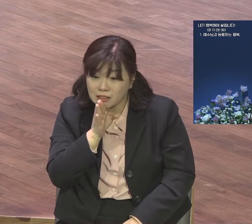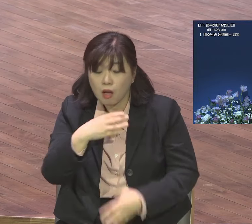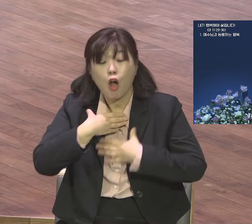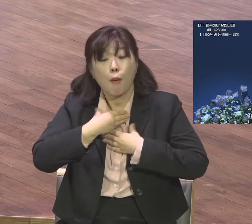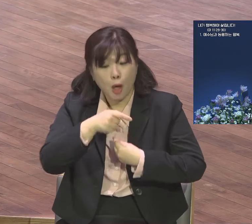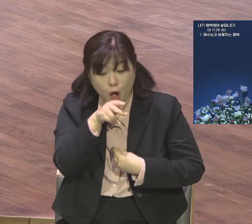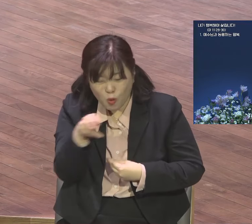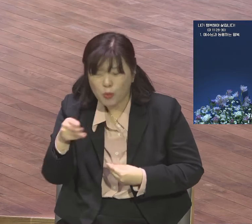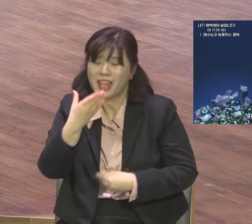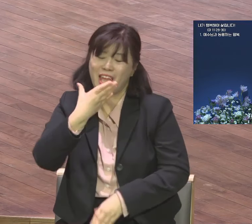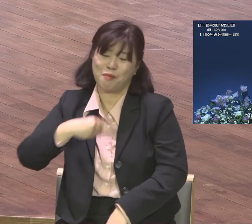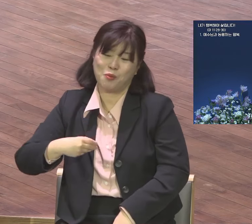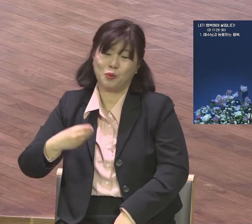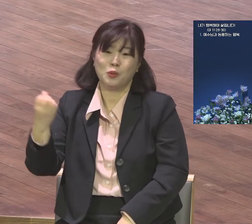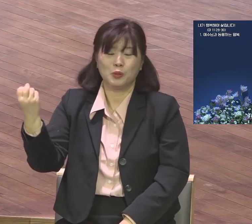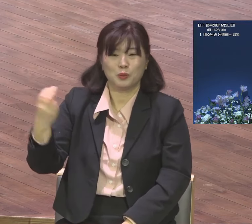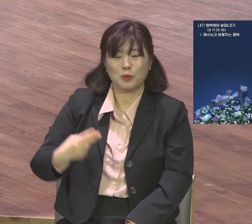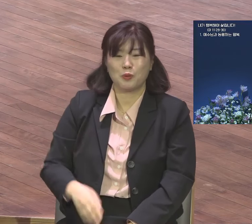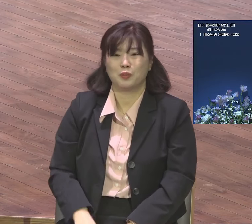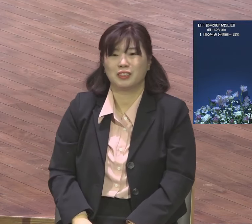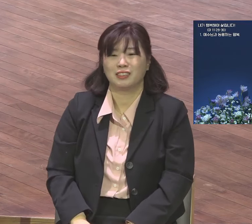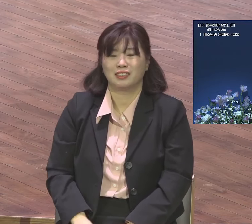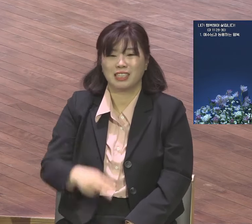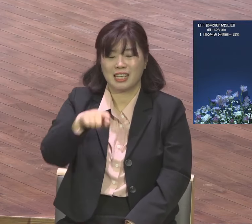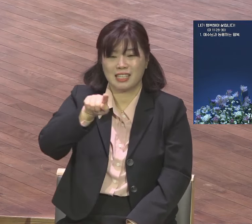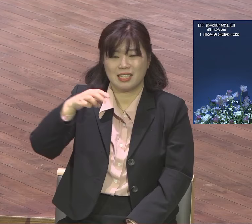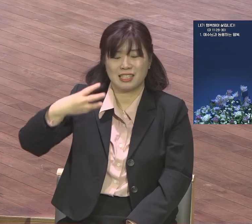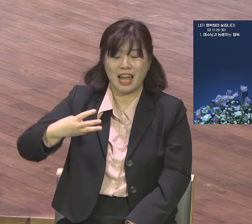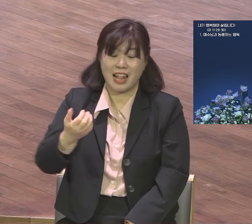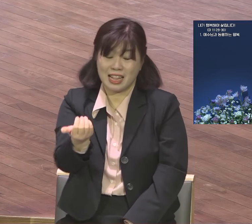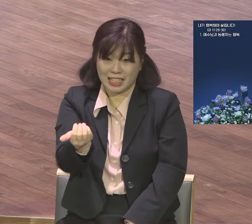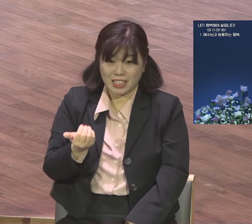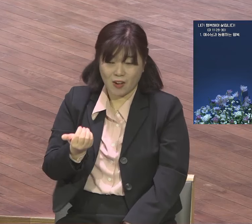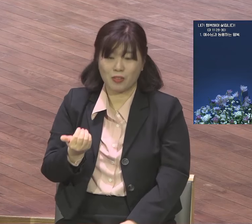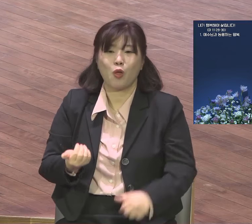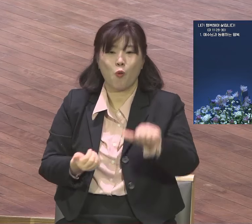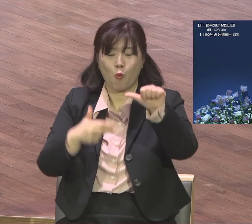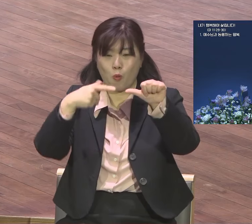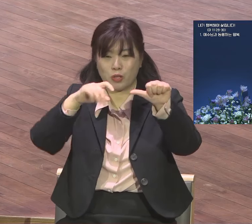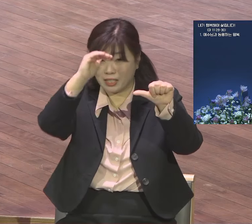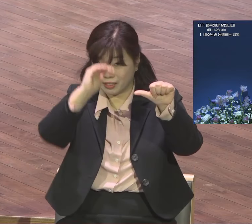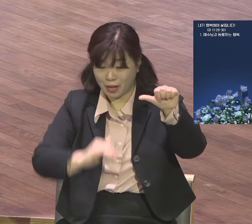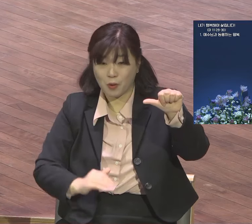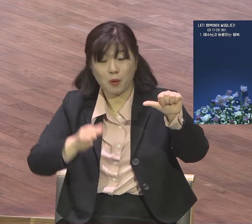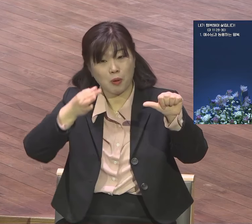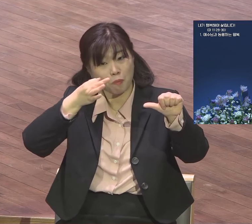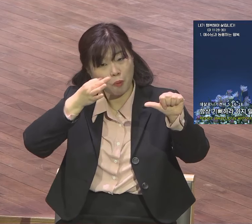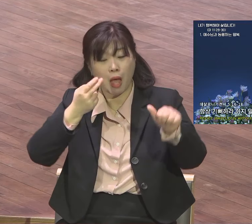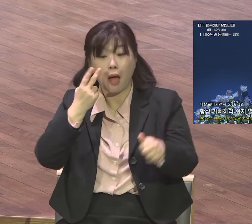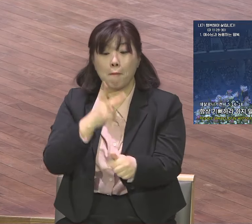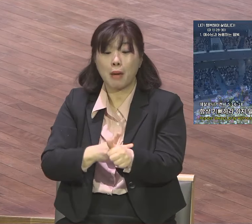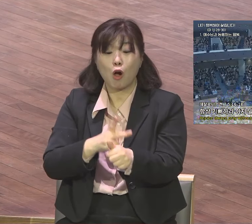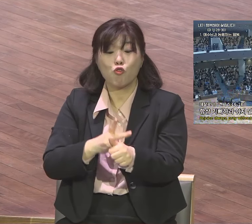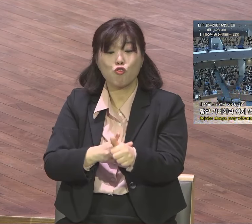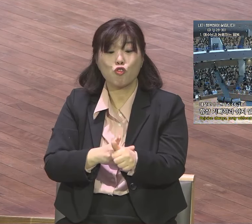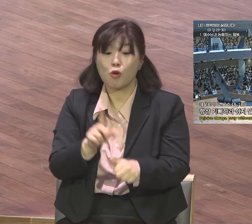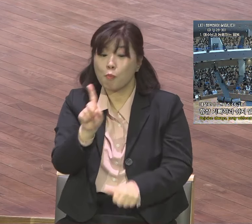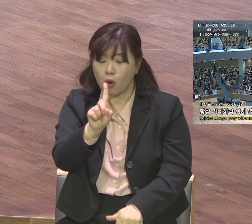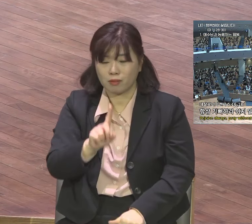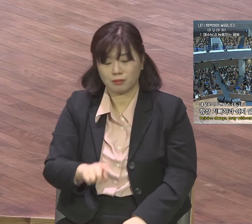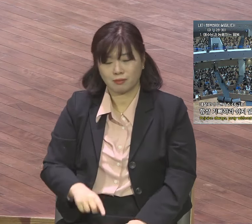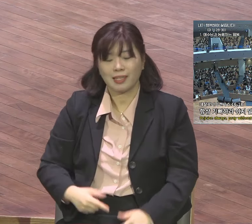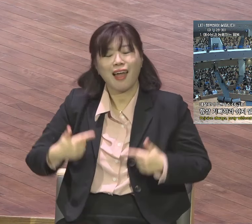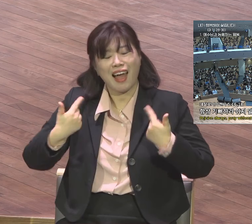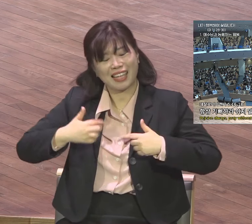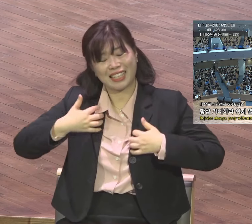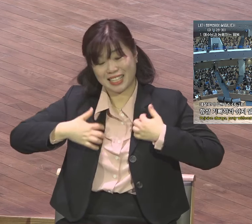그리고 데살로니가전서 5장 16절로 18절에 보면 사도 바울이 이렇게 강조합니다. 항상 기뻐하라, 쉬지 말고